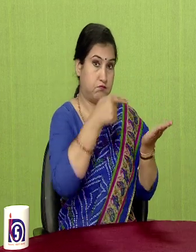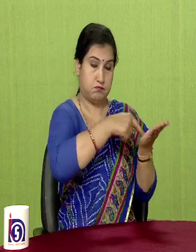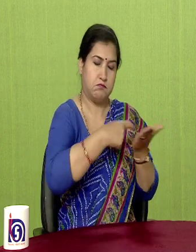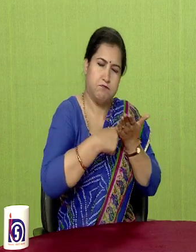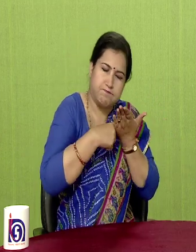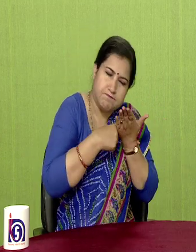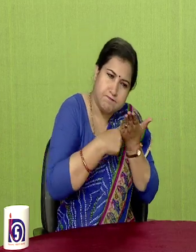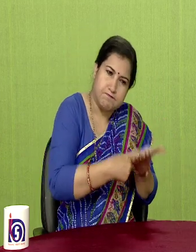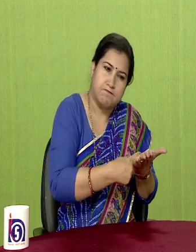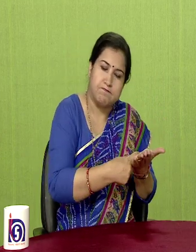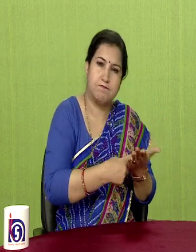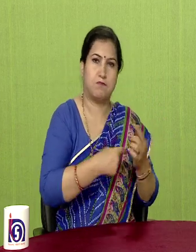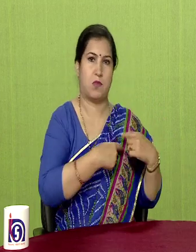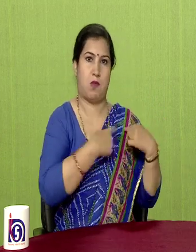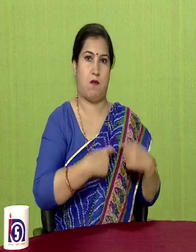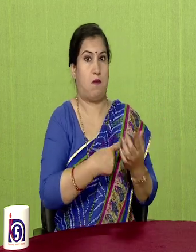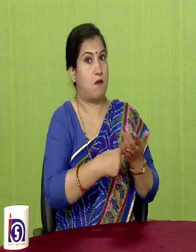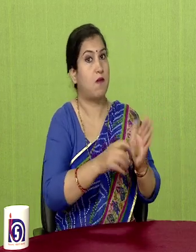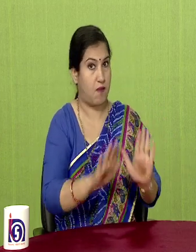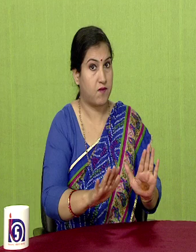रामचरितमानस और तुलसीदास में सबकी श्रद्धा है।